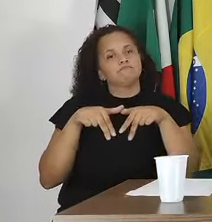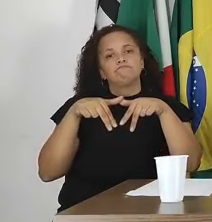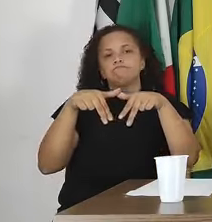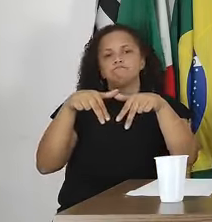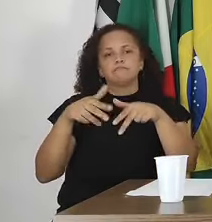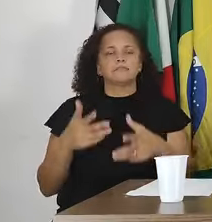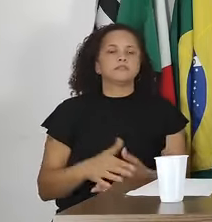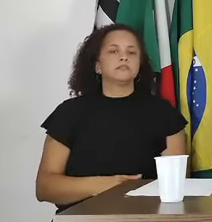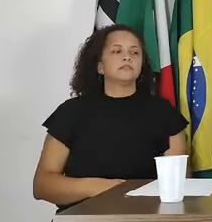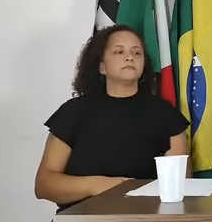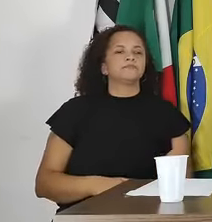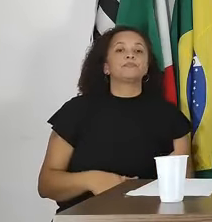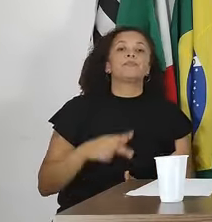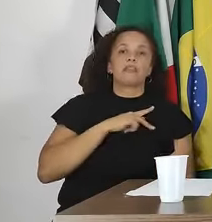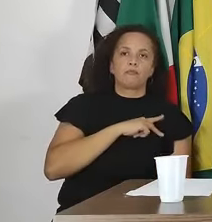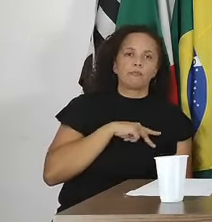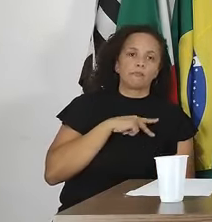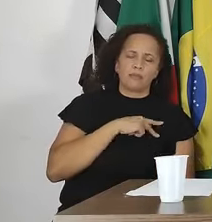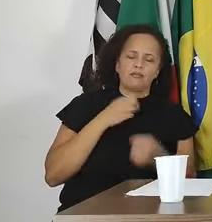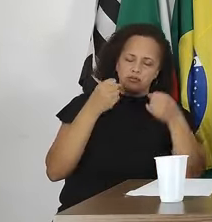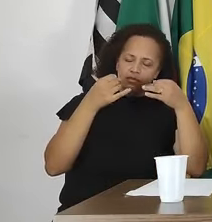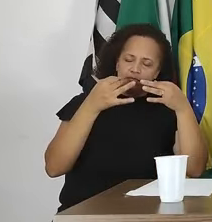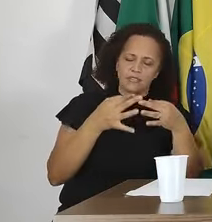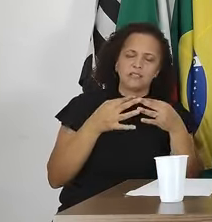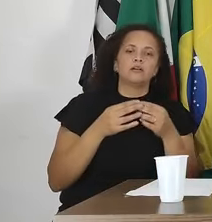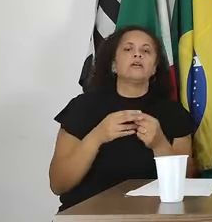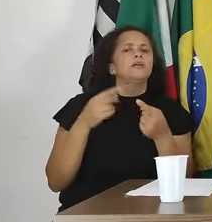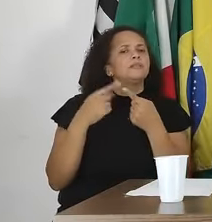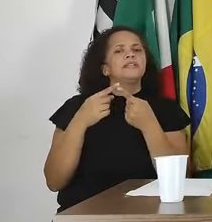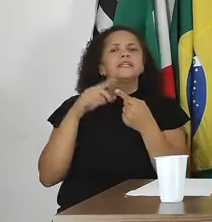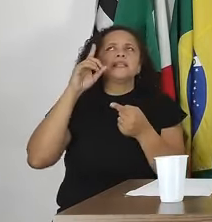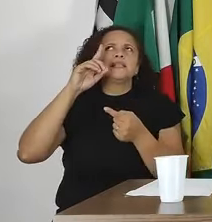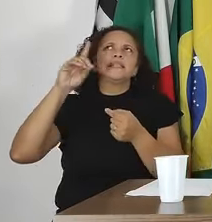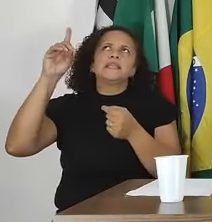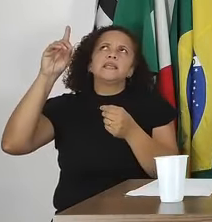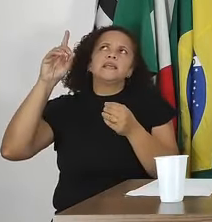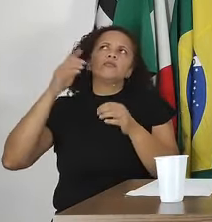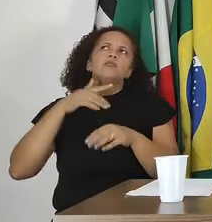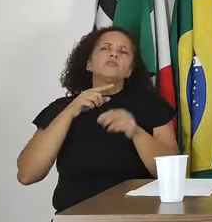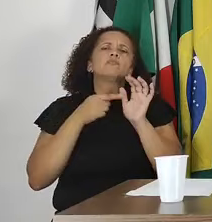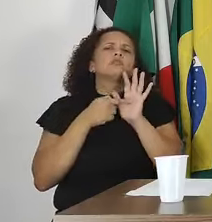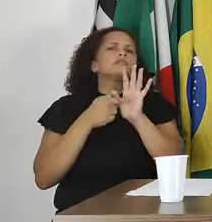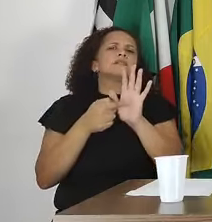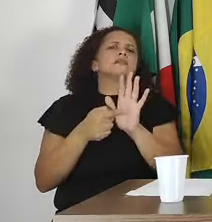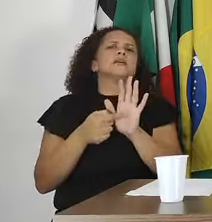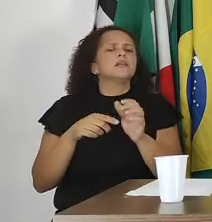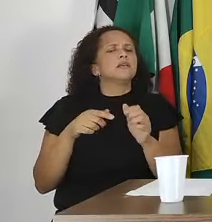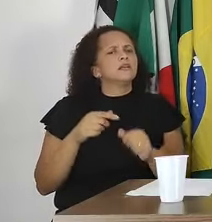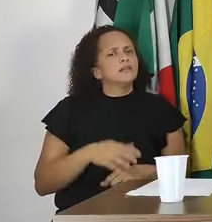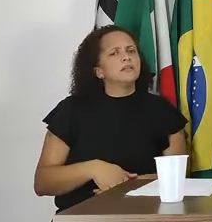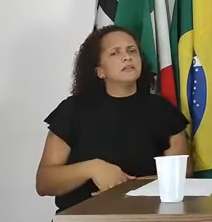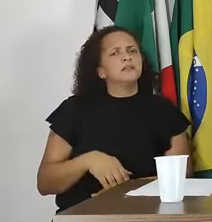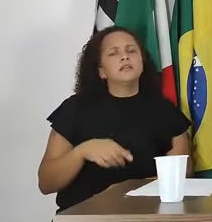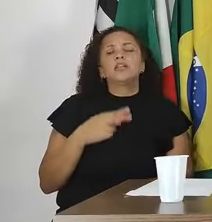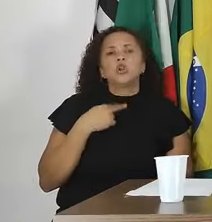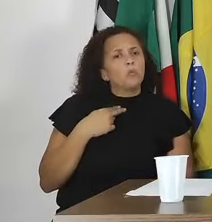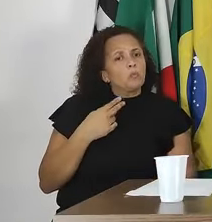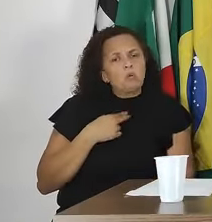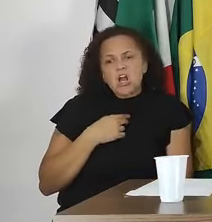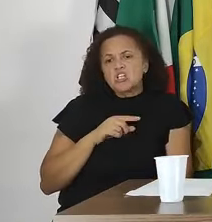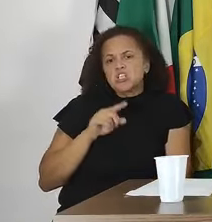que Paulo orientou aquela igreja, porque Deus estava falando, né? Porque Deus estava falando que eles nos tinham que